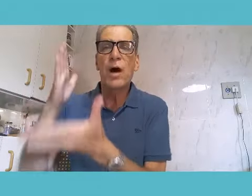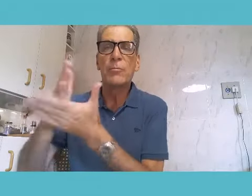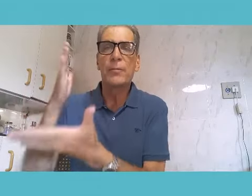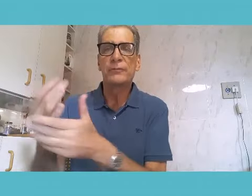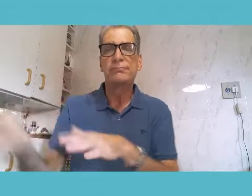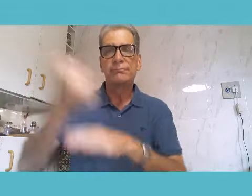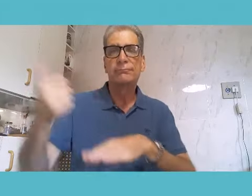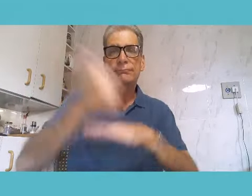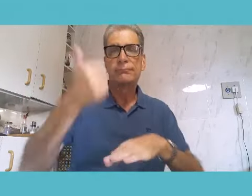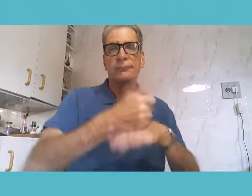55 conta 500, né?